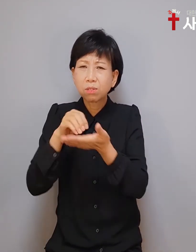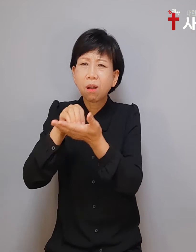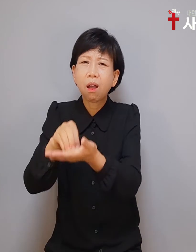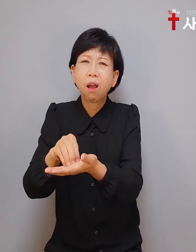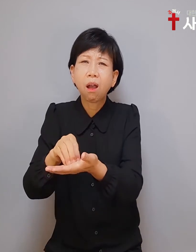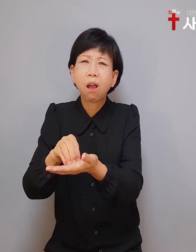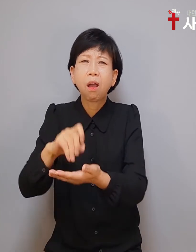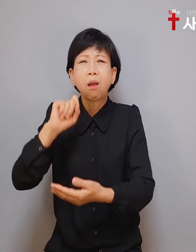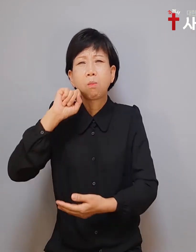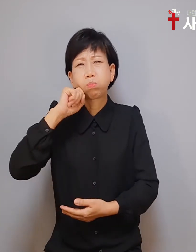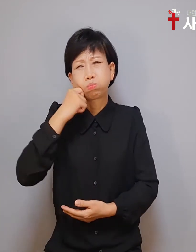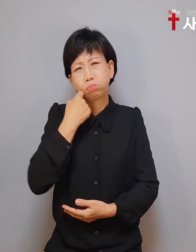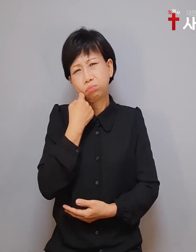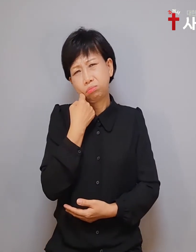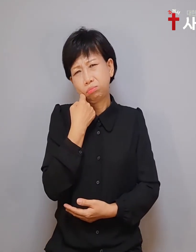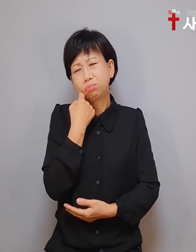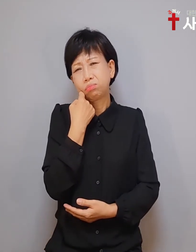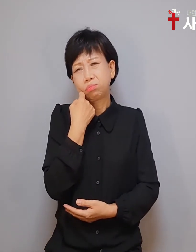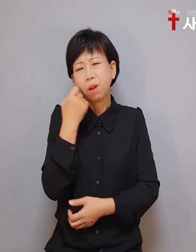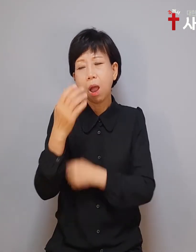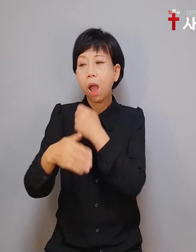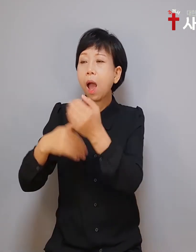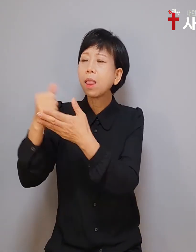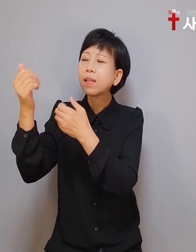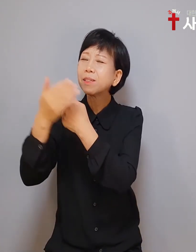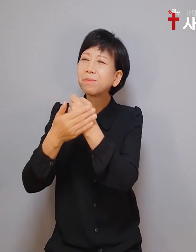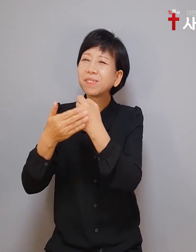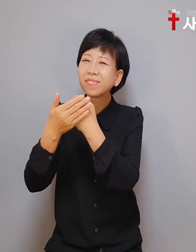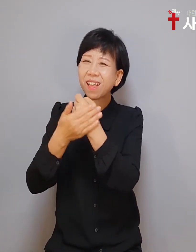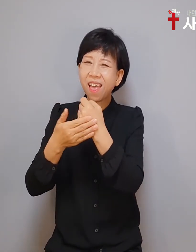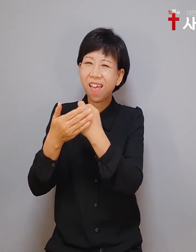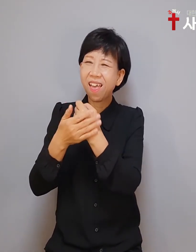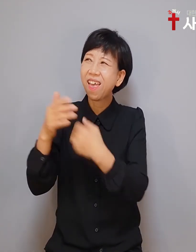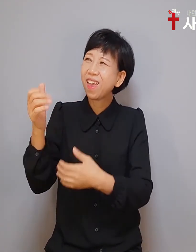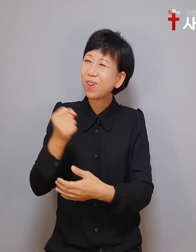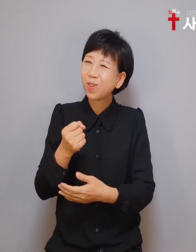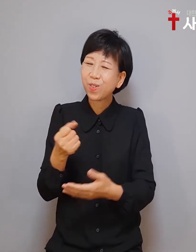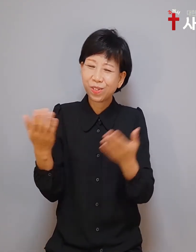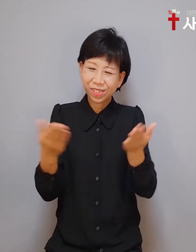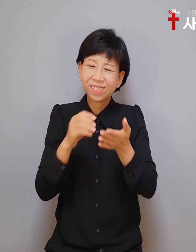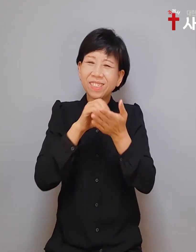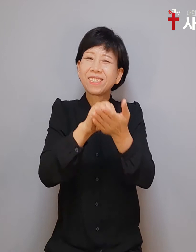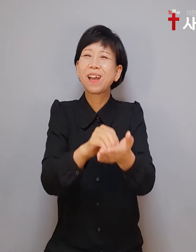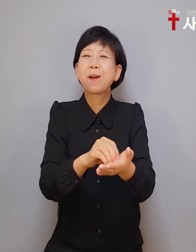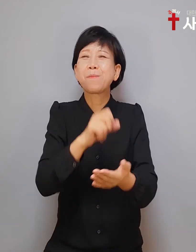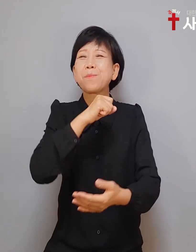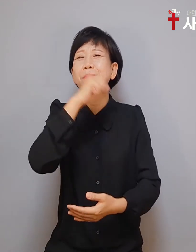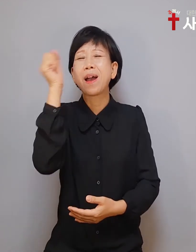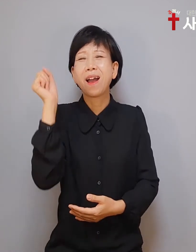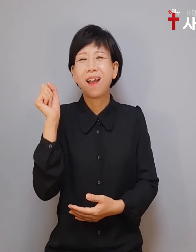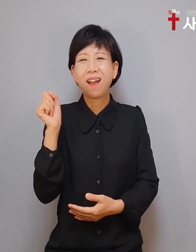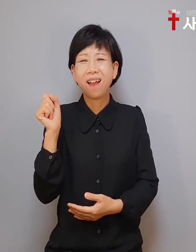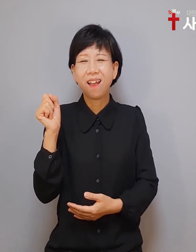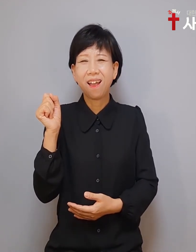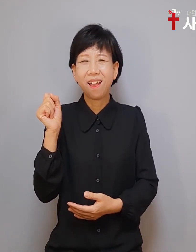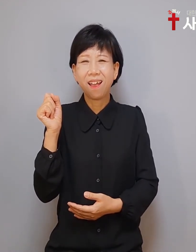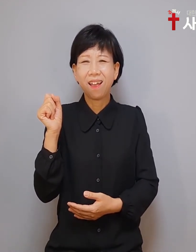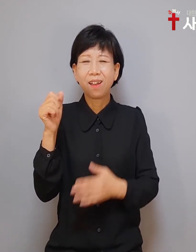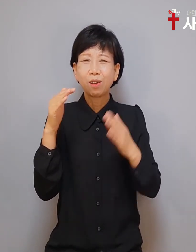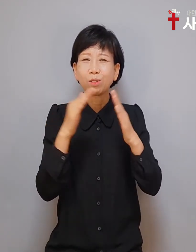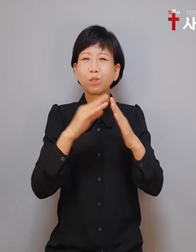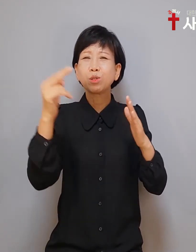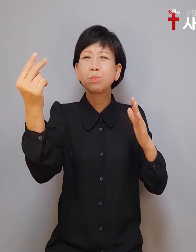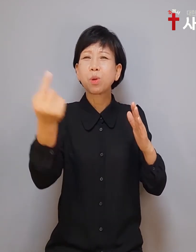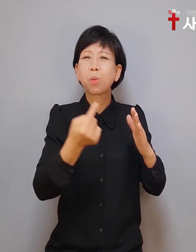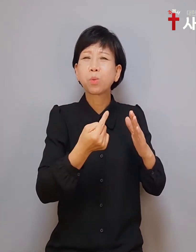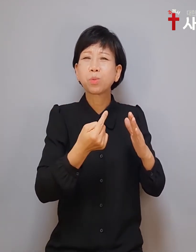근데 정말 하나님의 은혜로 취업을 하는 거죠. 얼마나 좋겠어요. 근데 집에 돌아오다가 교통사고를 당해서 병원에 눕게